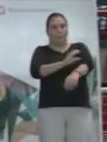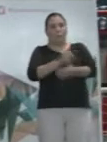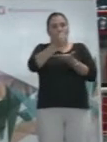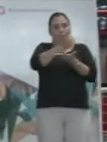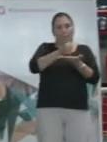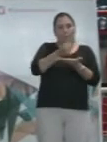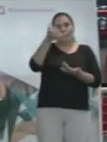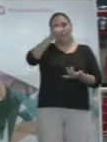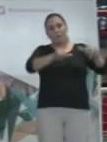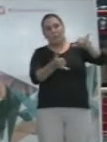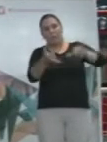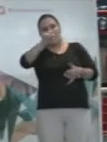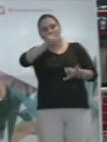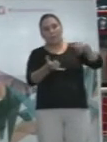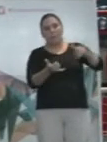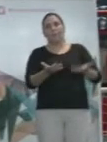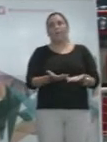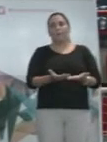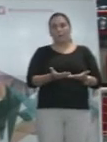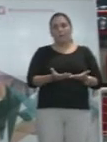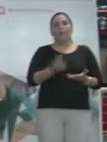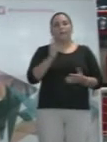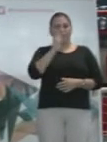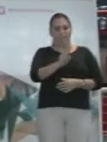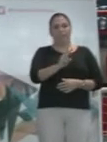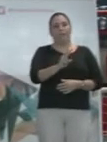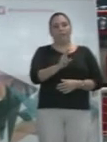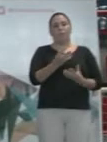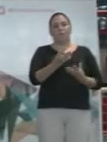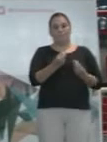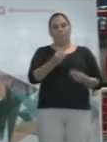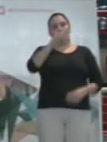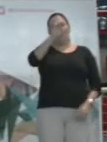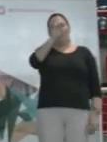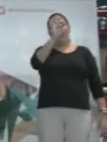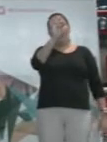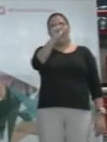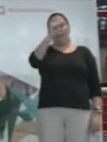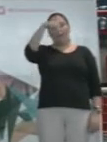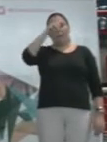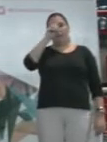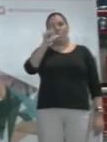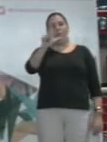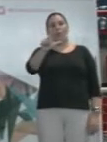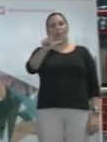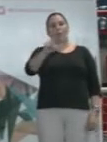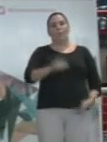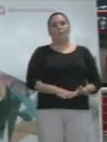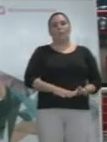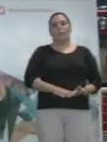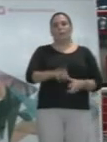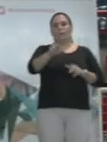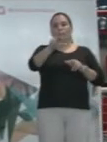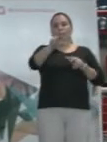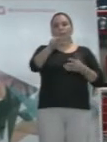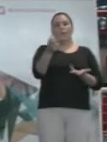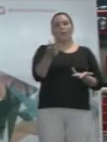de química, você vai se deparar muito com esse cara. O metanol, ele é igual o professor Paulo